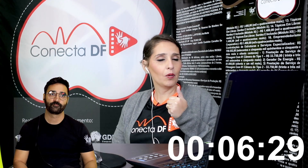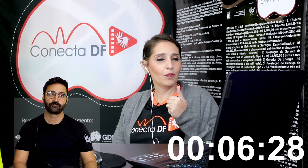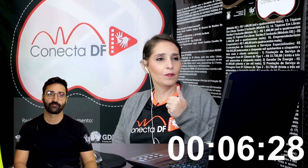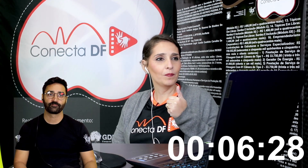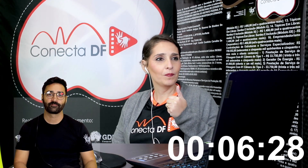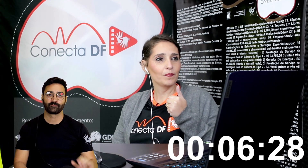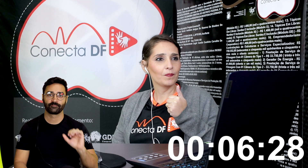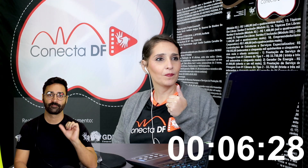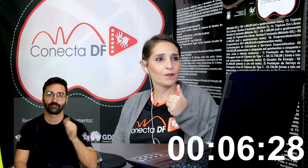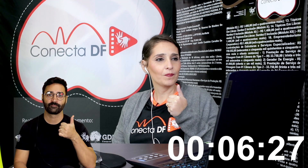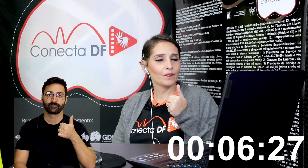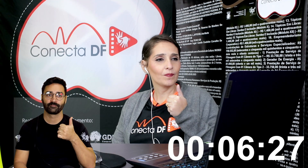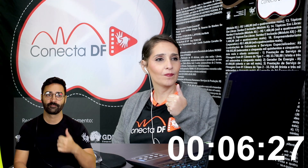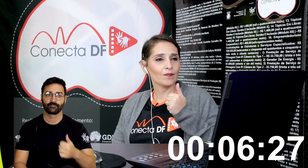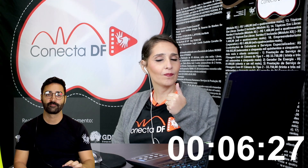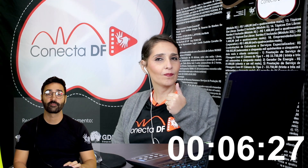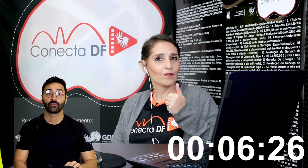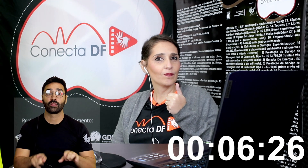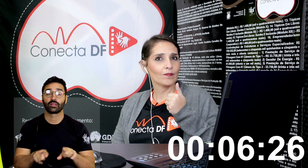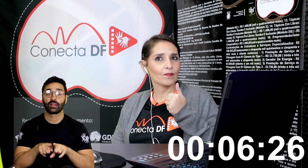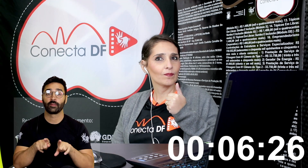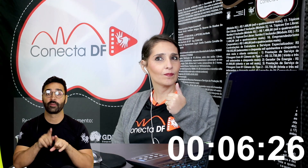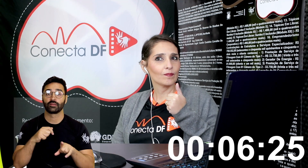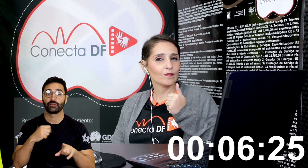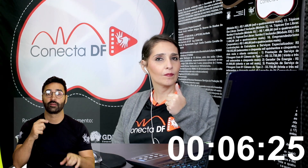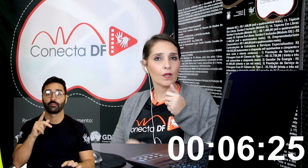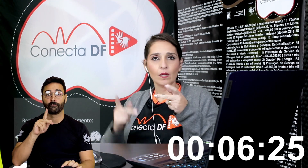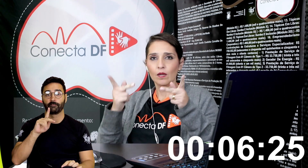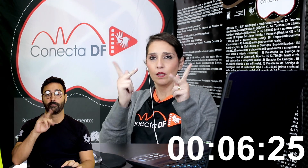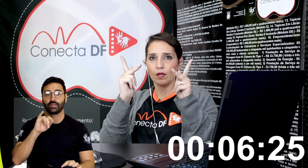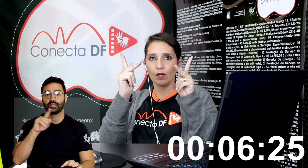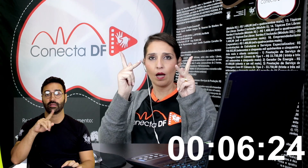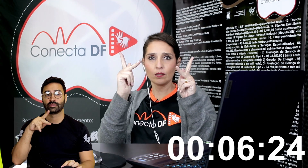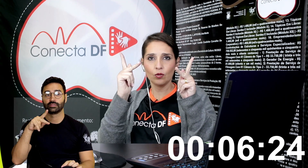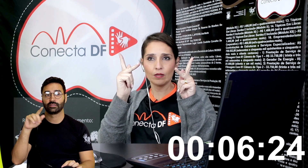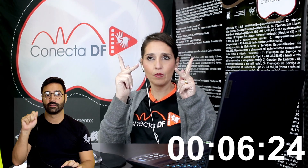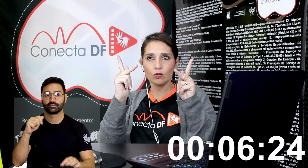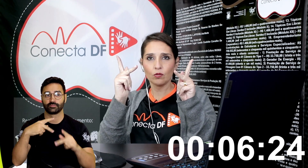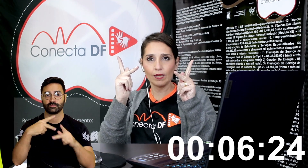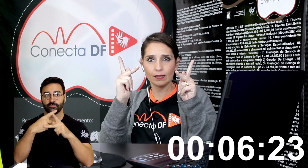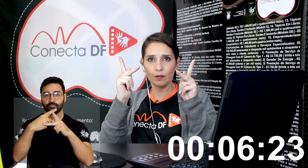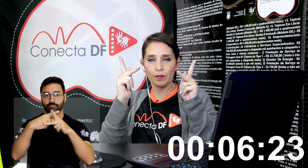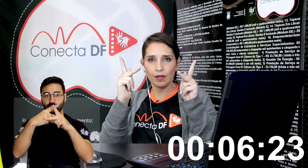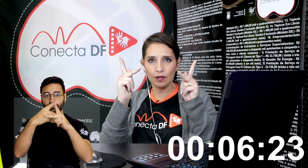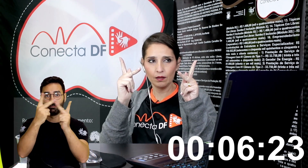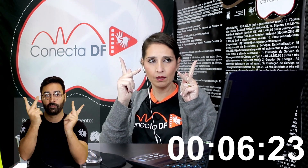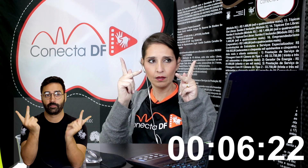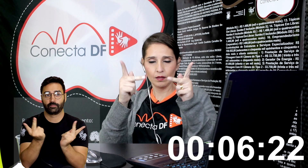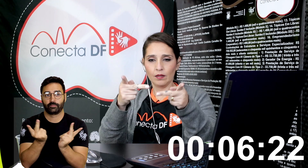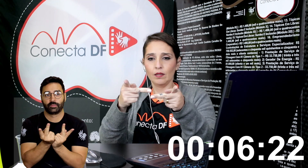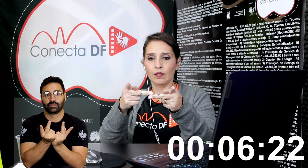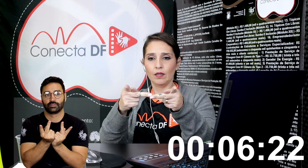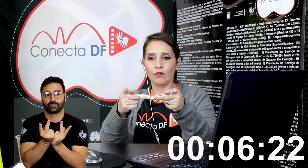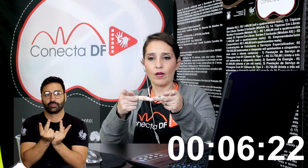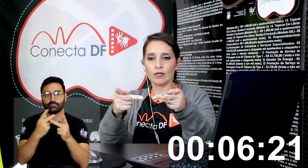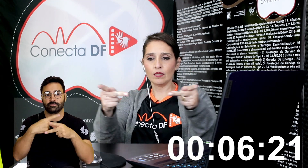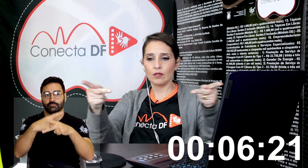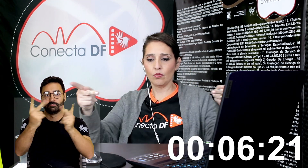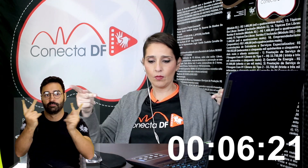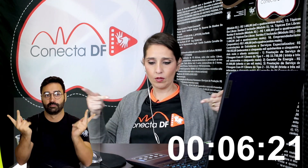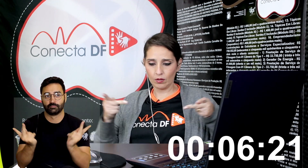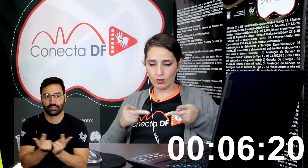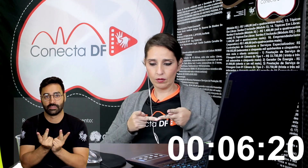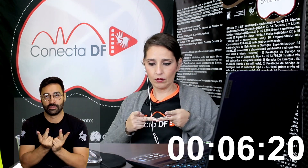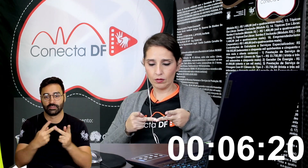Tá bom? E pizza. E pizza. As duas mãos com a letra P e faz